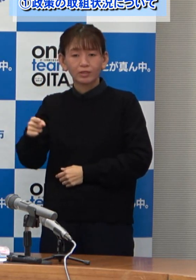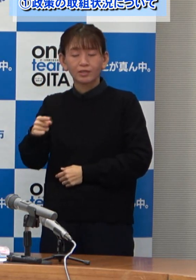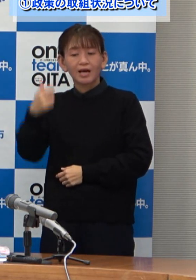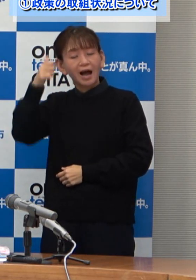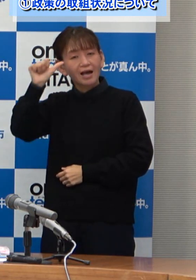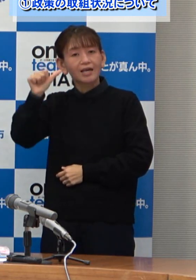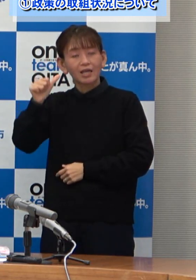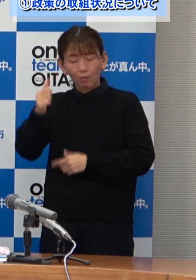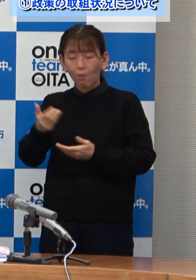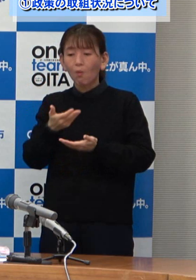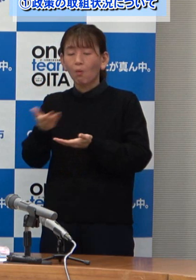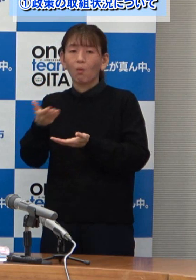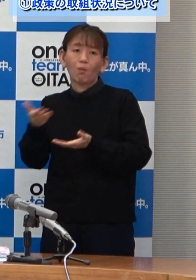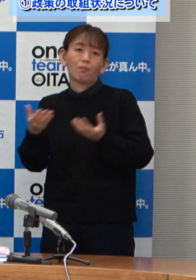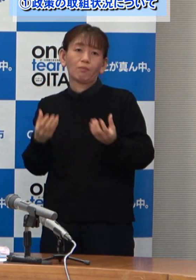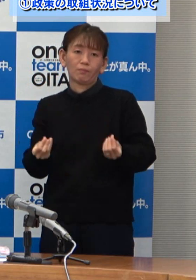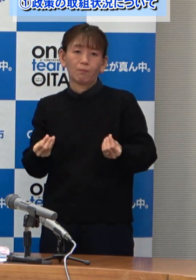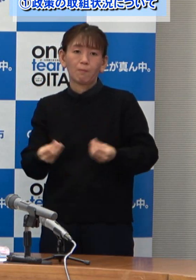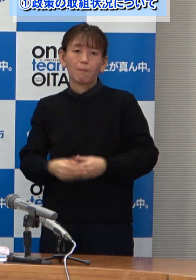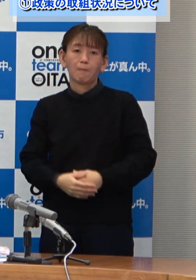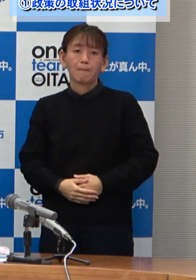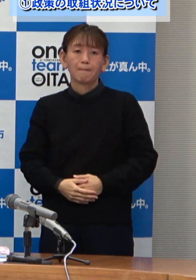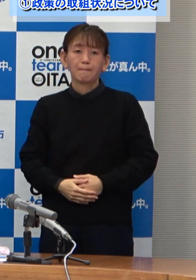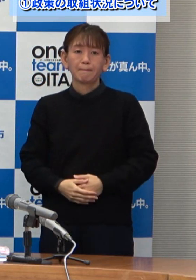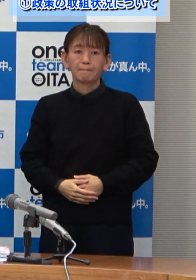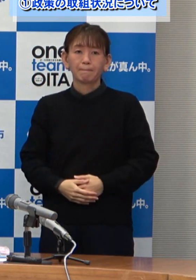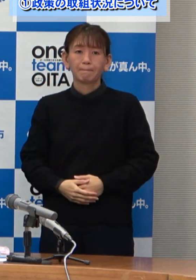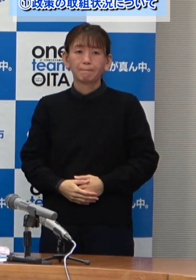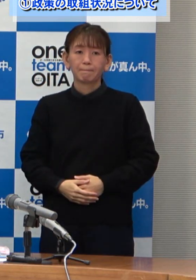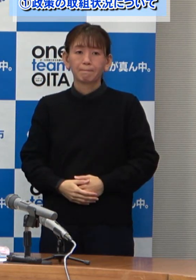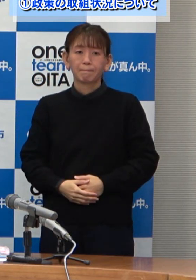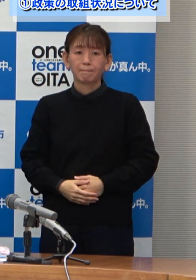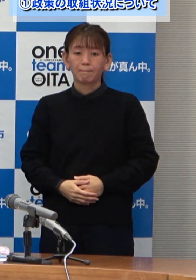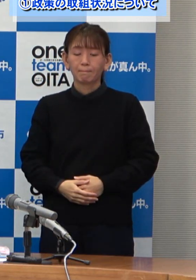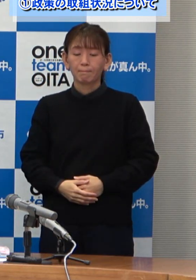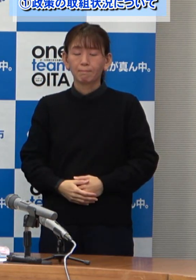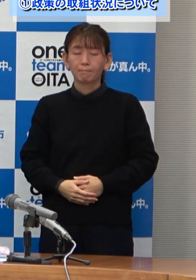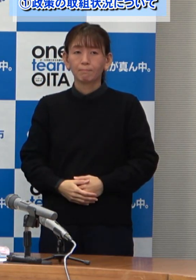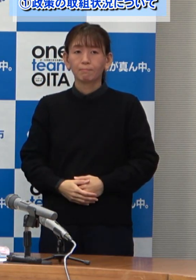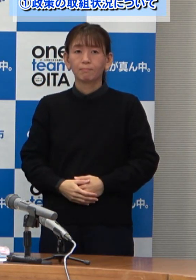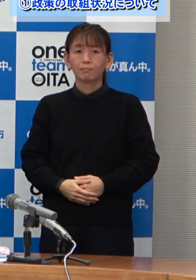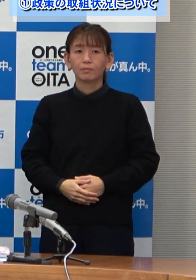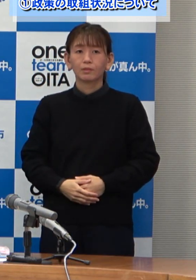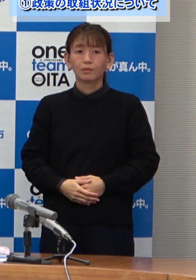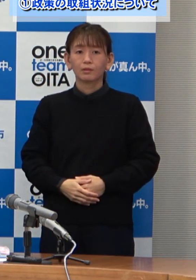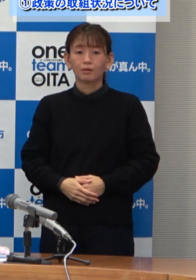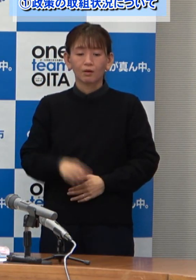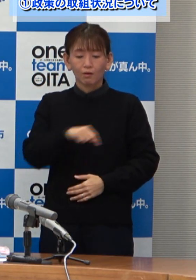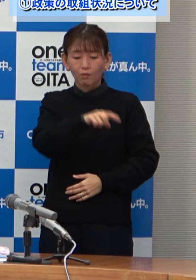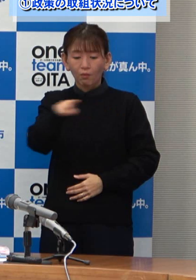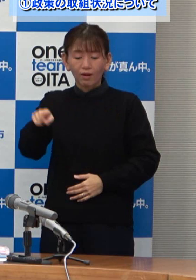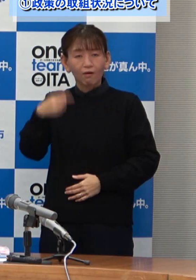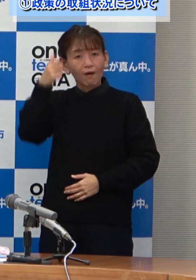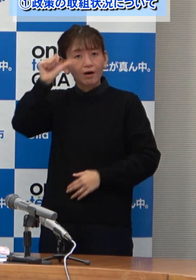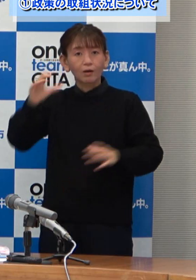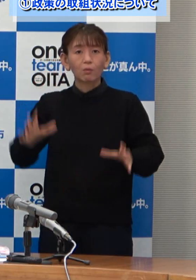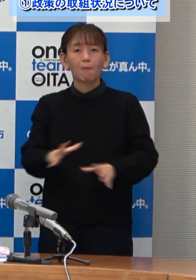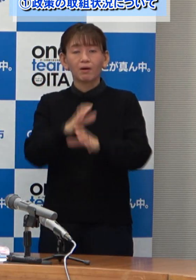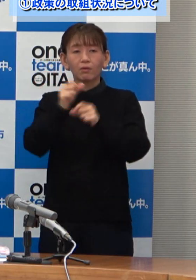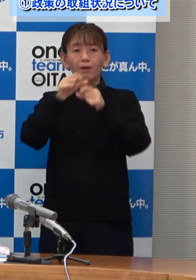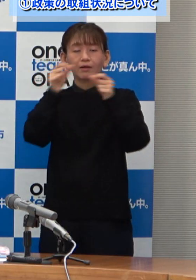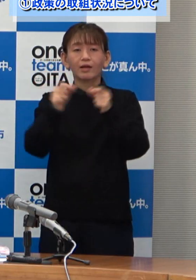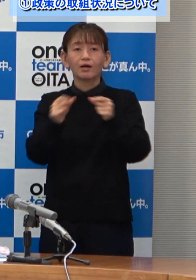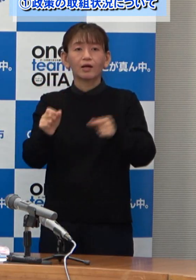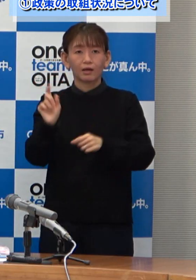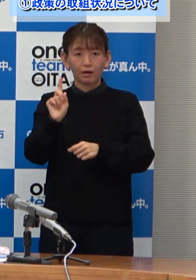え行わせていただきましたえざっまとめますとえ